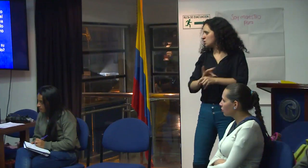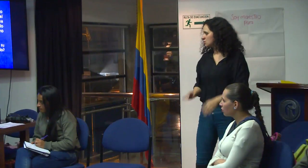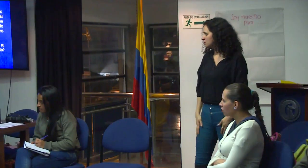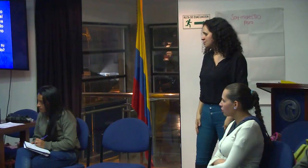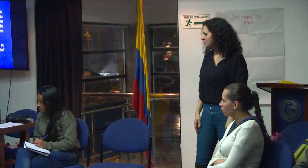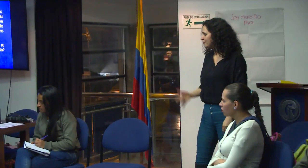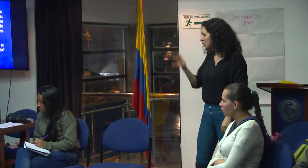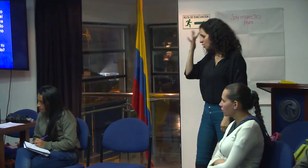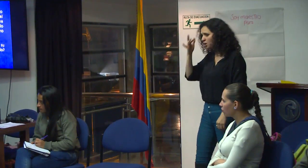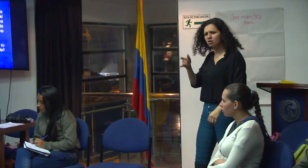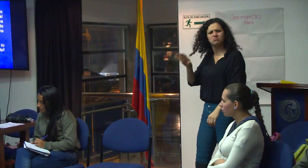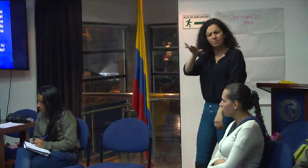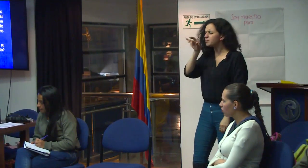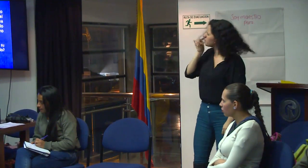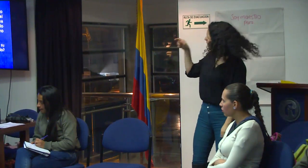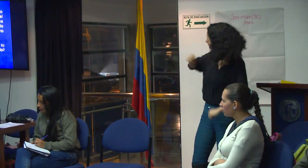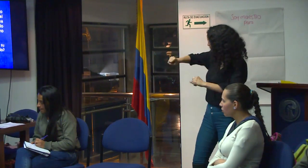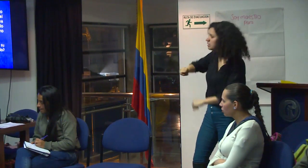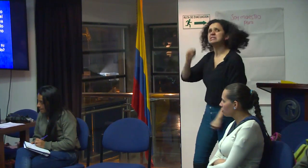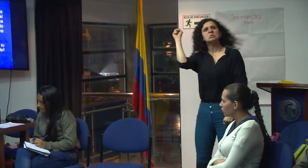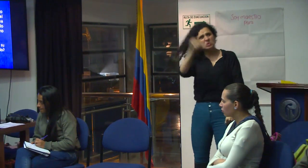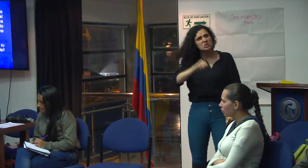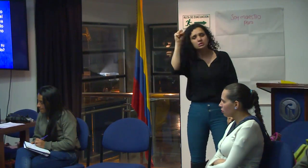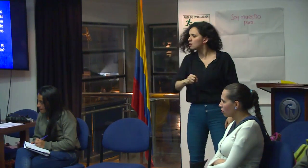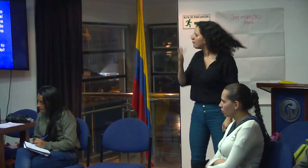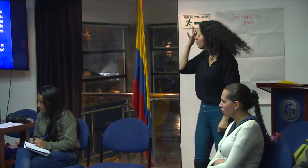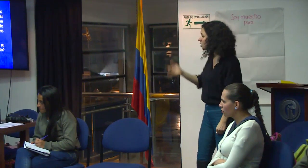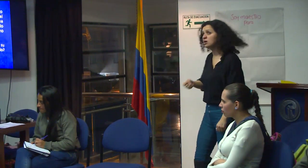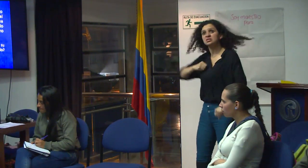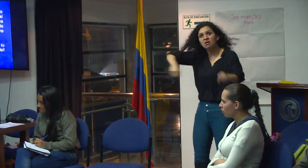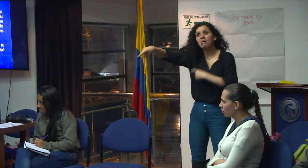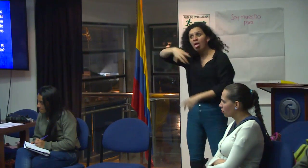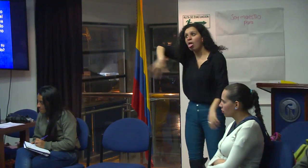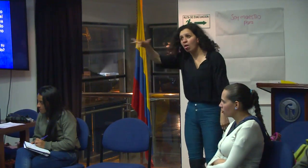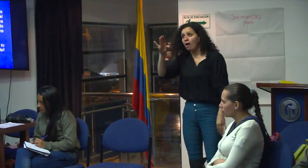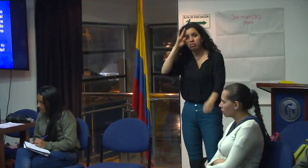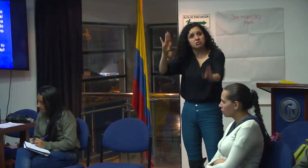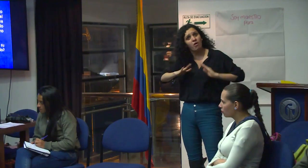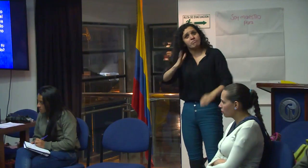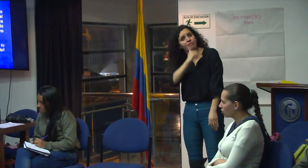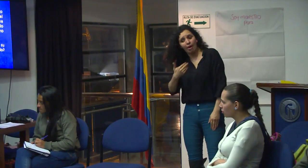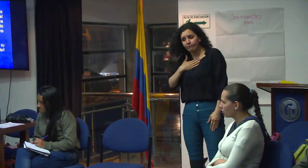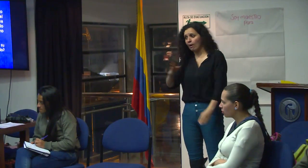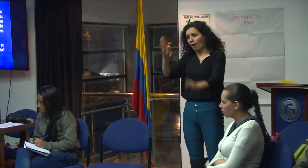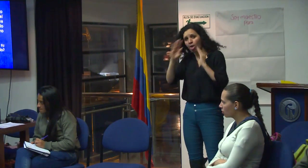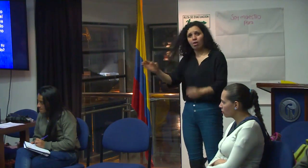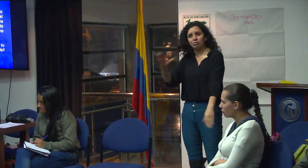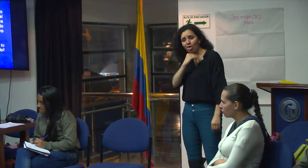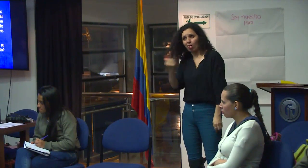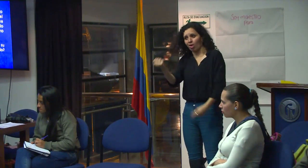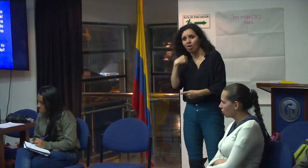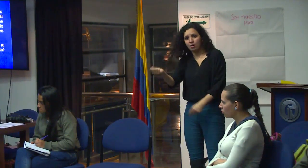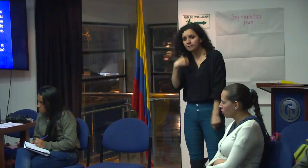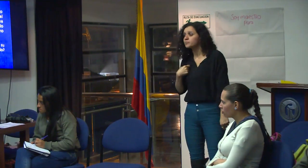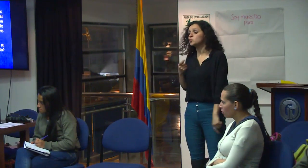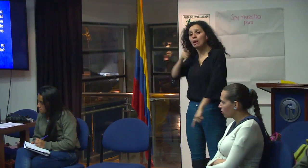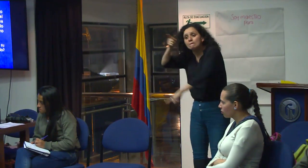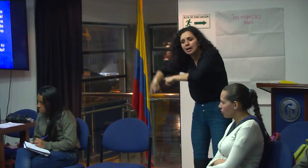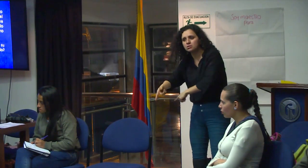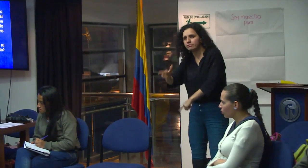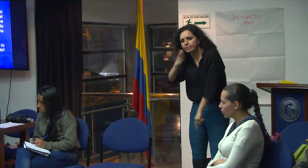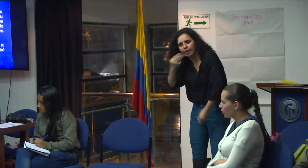Porque es que se anda moviendo mucho. No me presta atención a mí en clase. No hace las actividades que yo le digo.